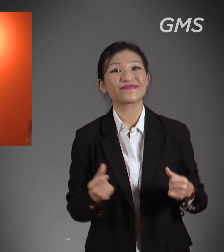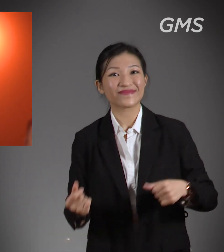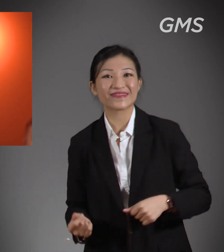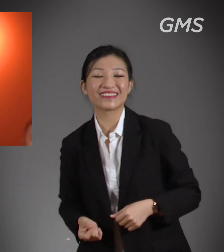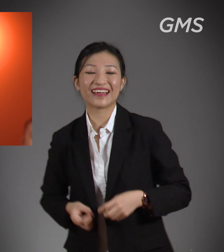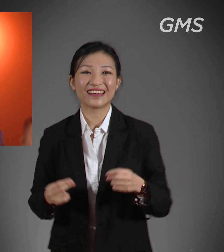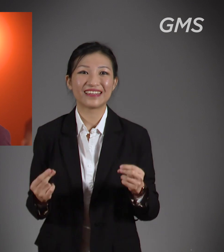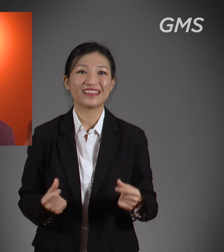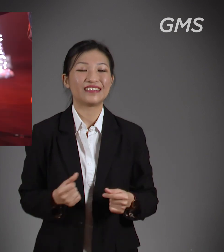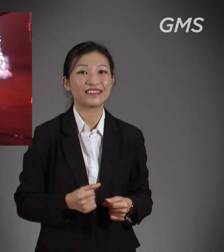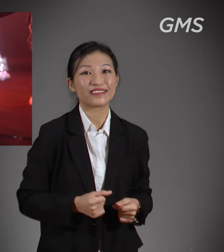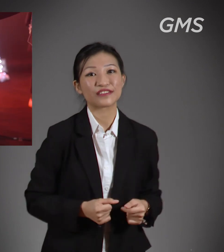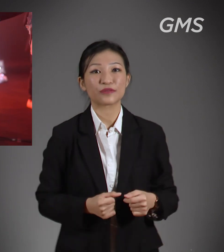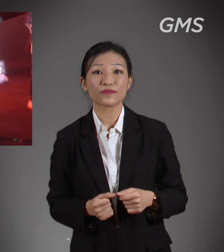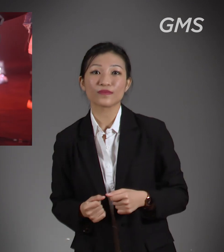Sama-sama kita naikkan pujian ini.